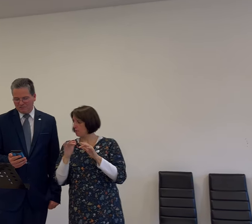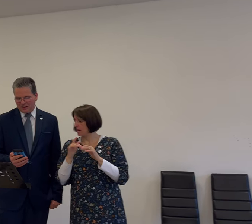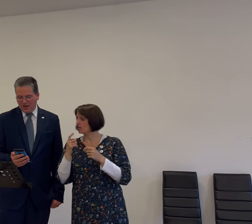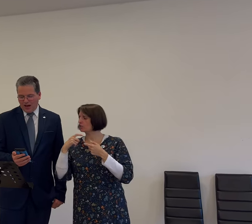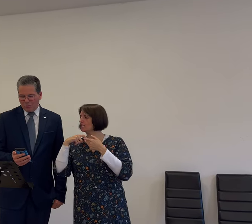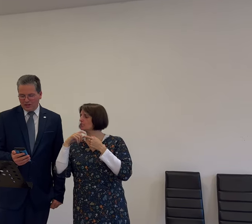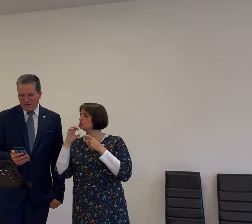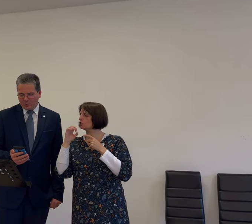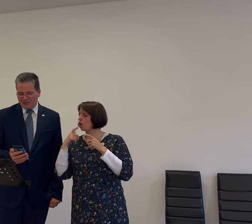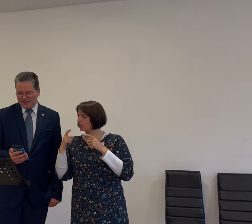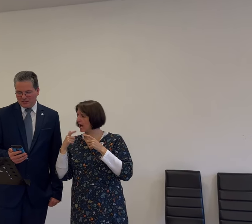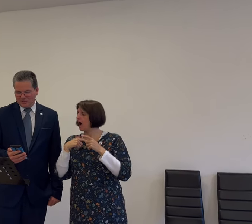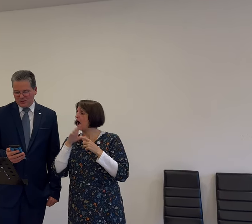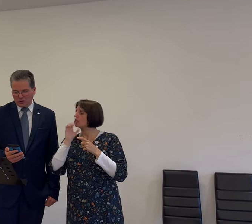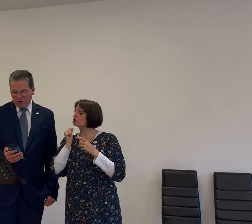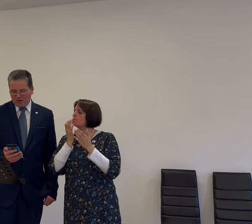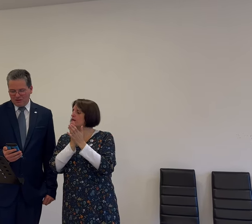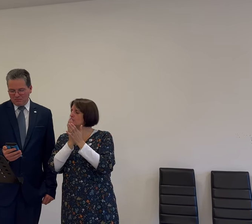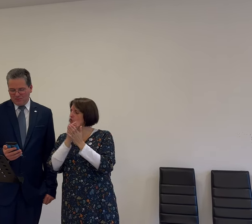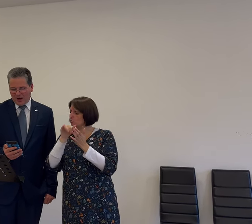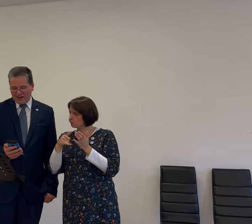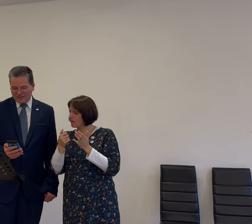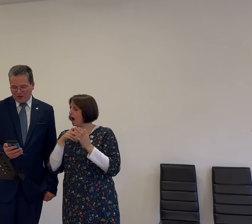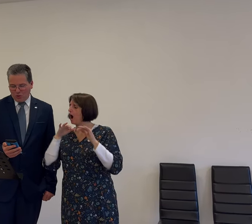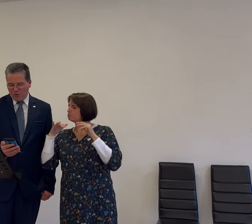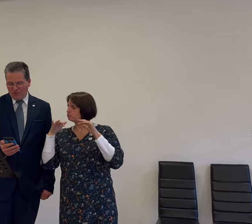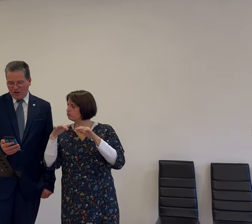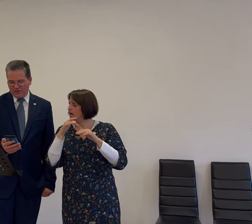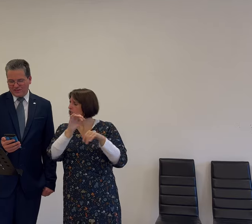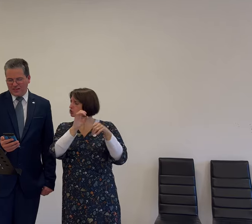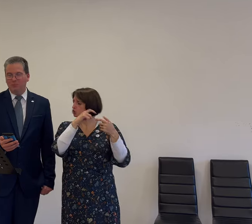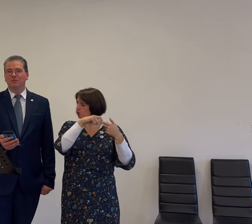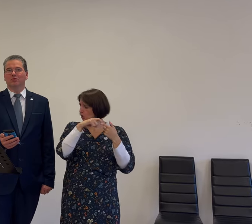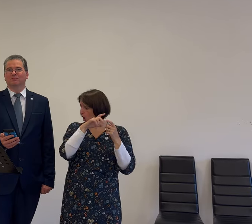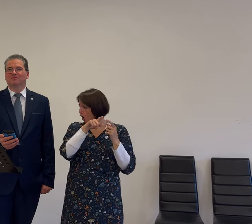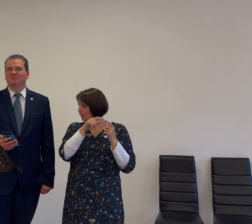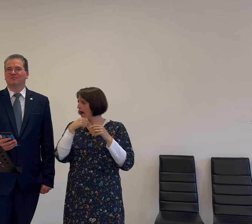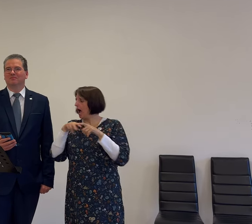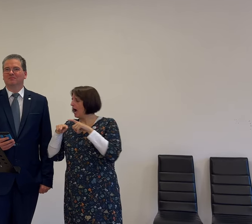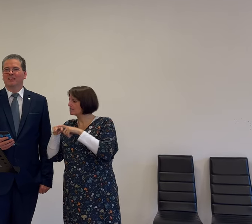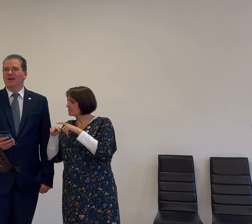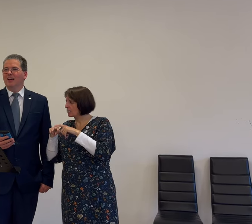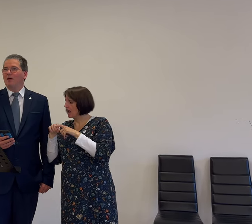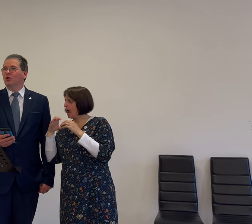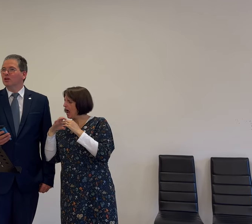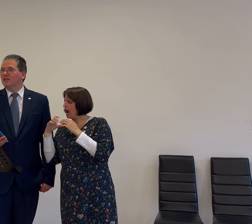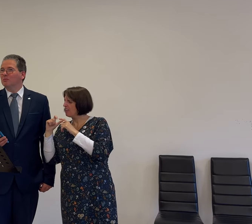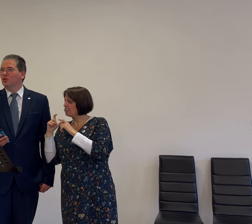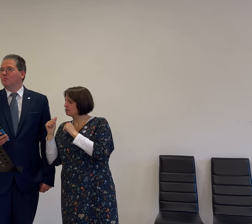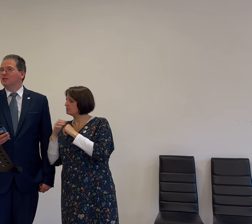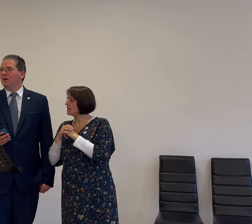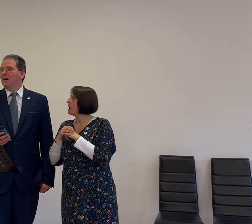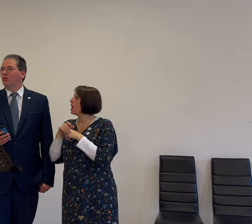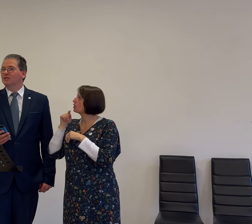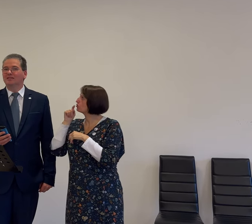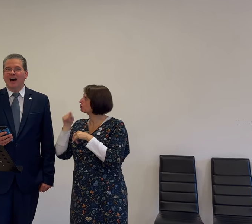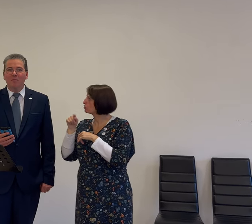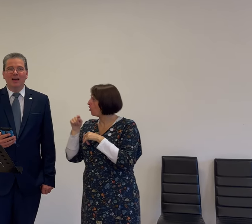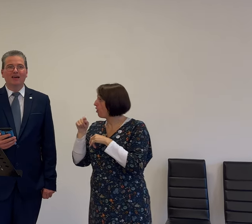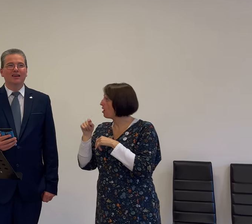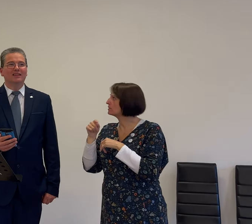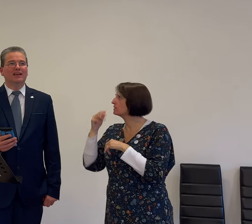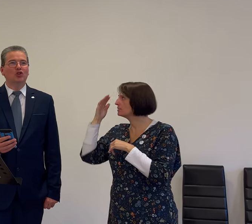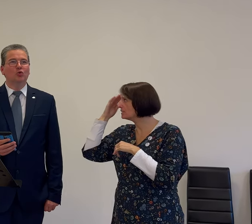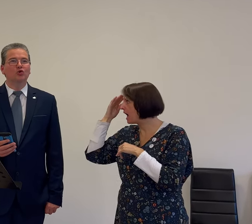Judovi, a utábořili se mezi Sokem a Azekou v Efes-Damimu. A pro ty, kterým to nepřipadá moc